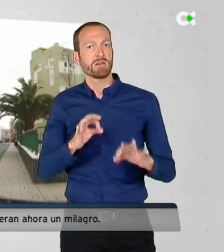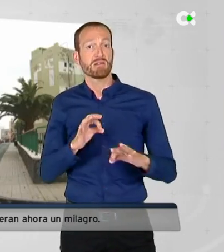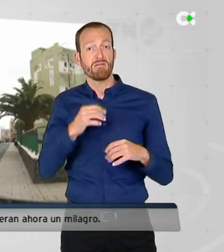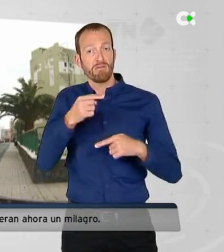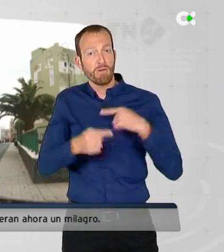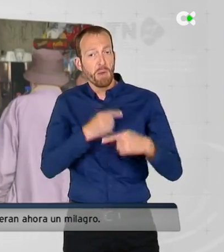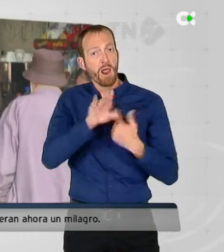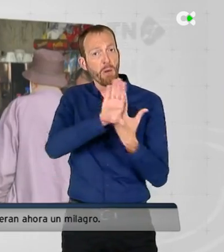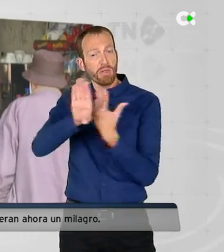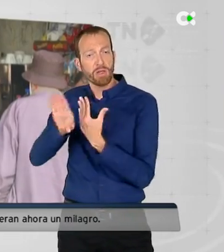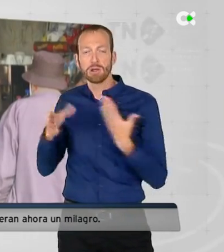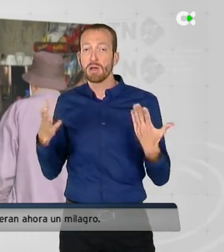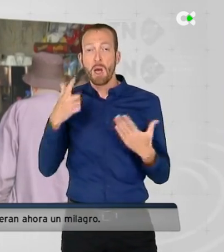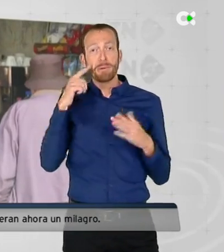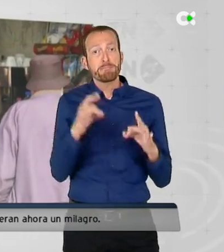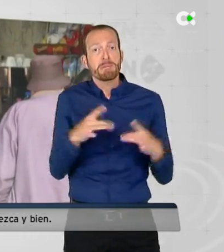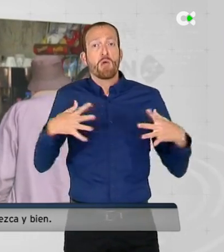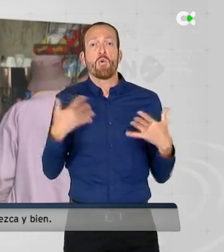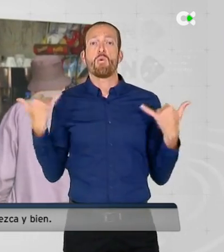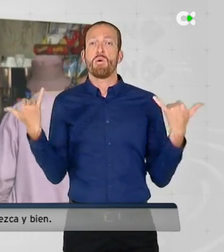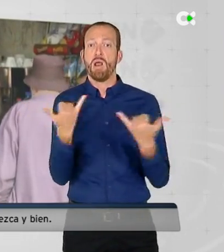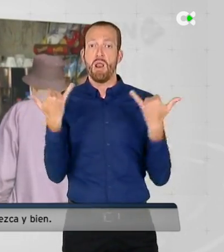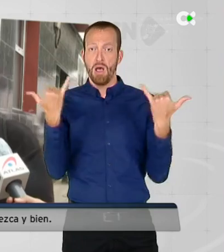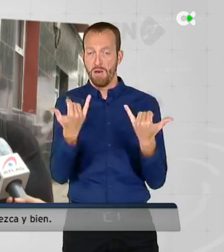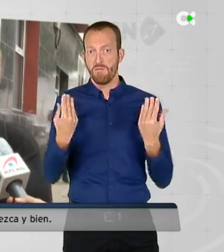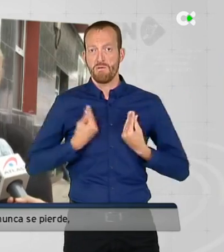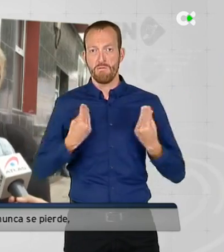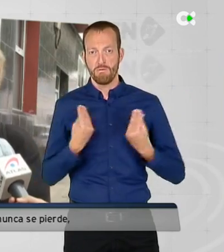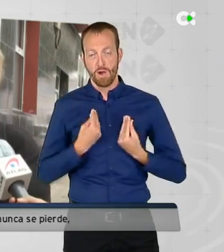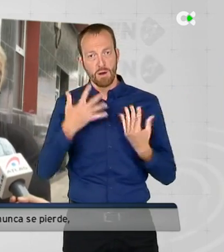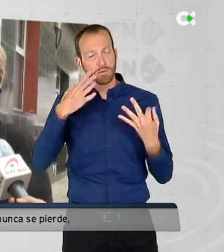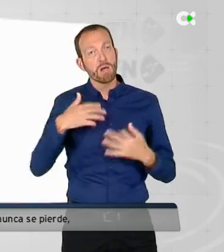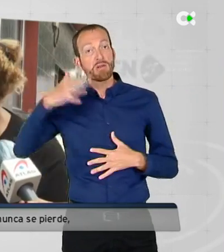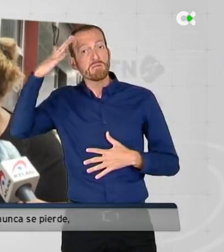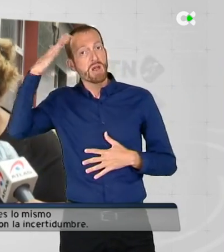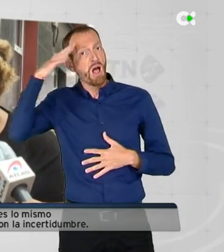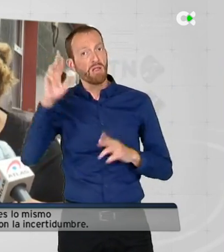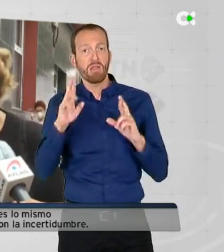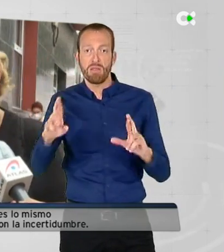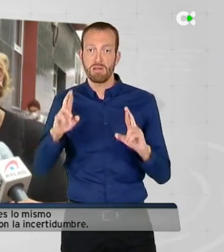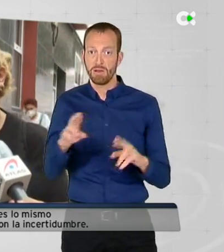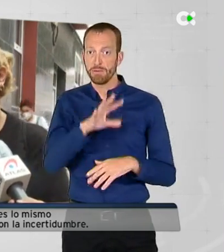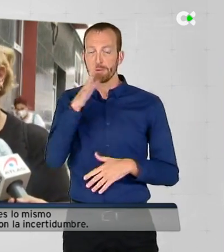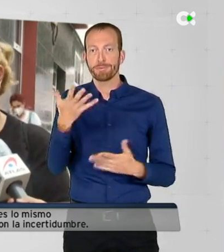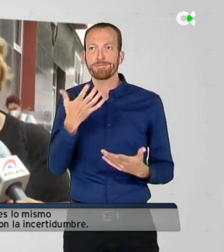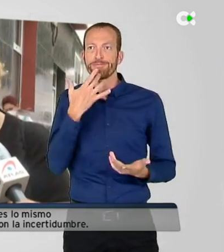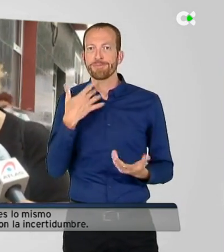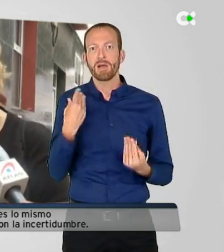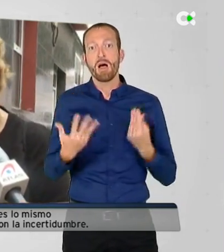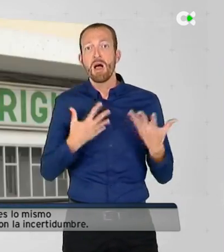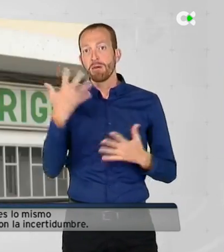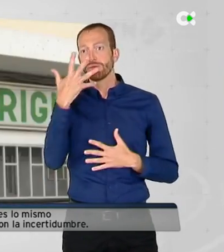vecinos esperan ahora un milagro. Ojalá aparezca y bien. La esperanza nunca se pierde, porque no es lo mismo que tú te quedes con esa